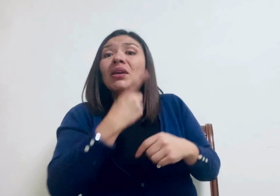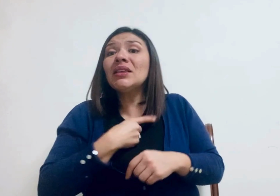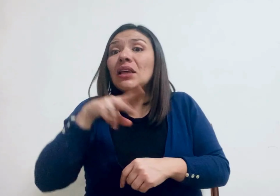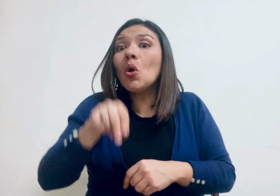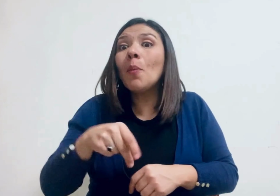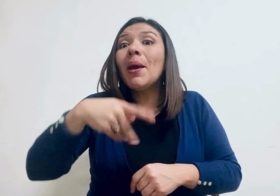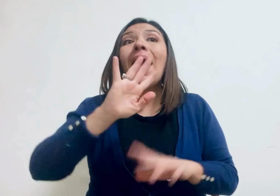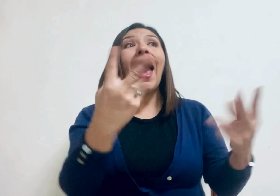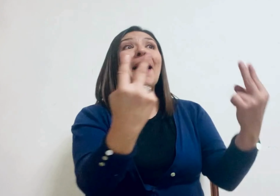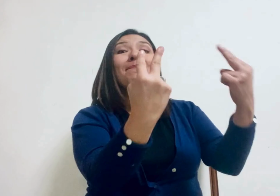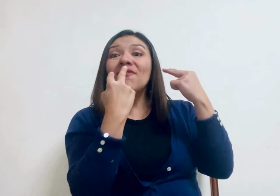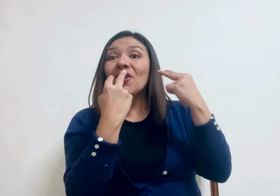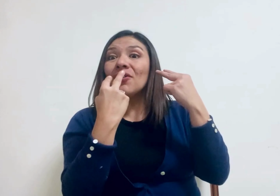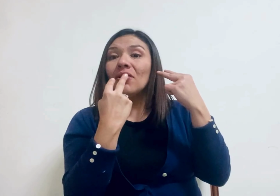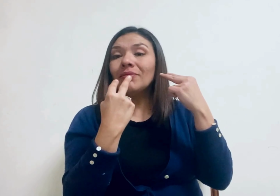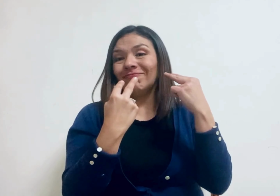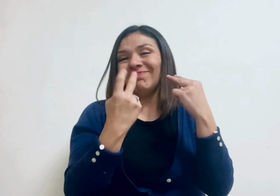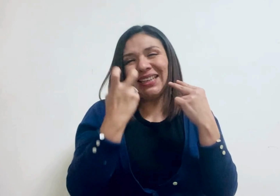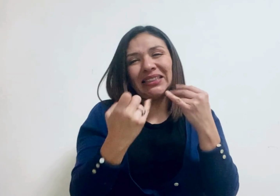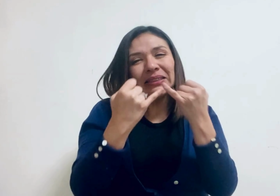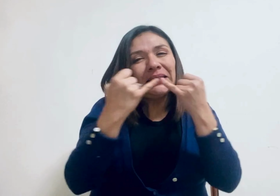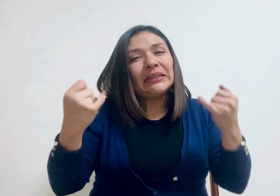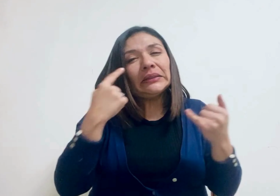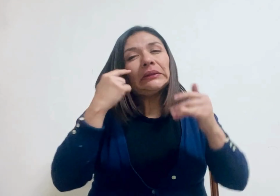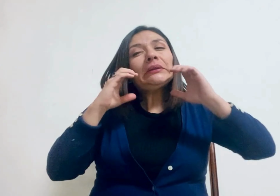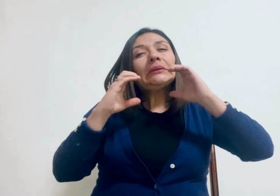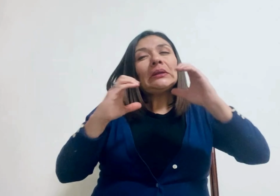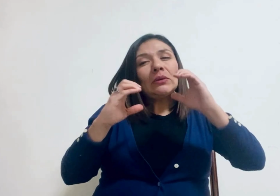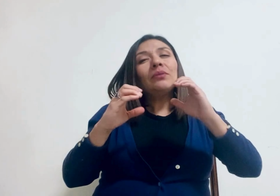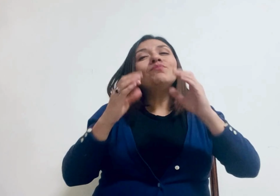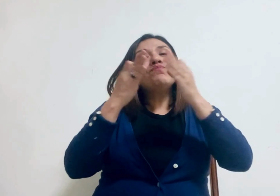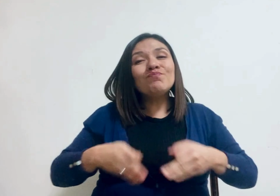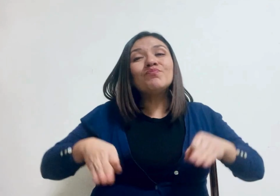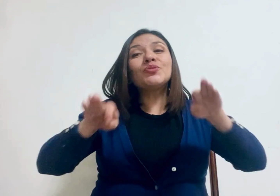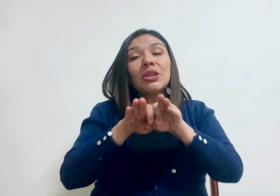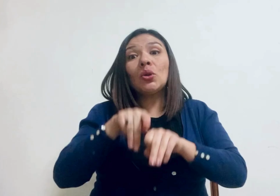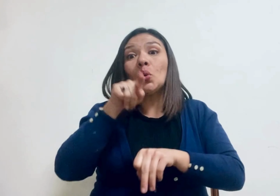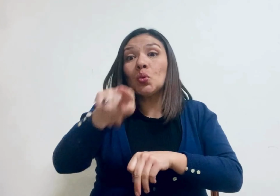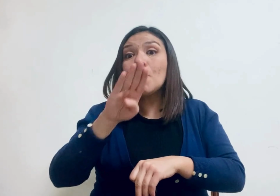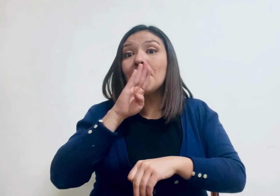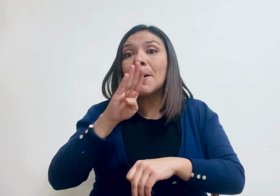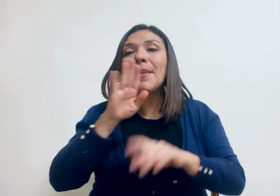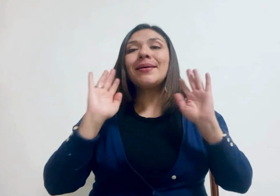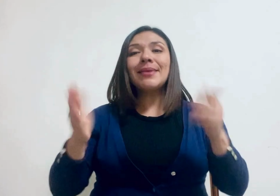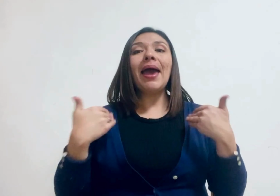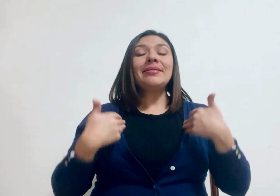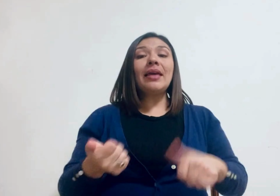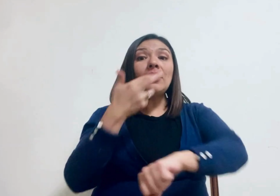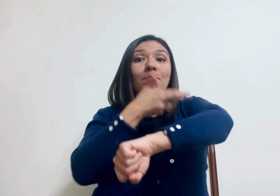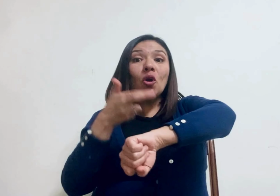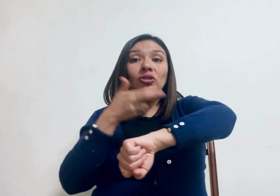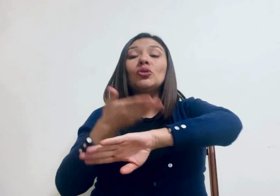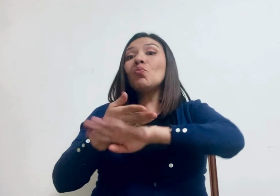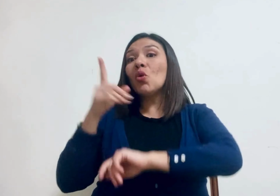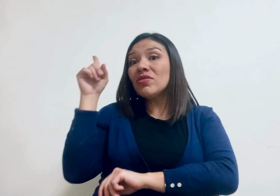decirme que no, me están viendo. Entonces son estas líneas muy delgadas que tenemos que cuidar en donde como mamás entendemos que el proceso es